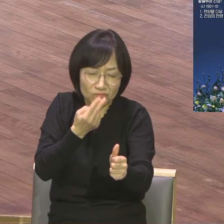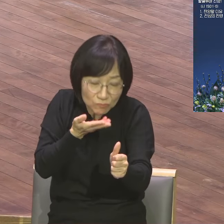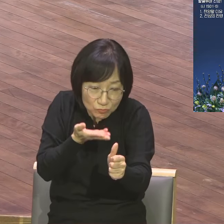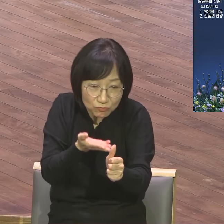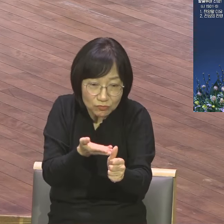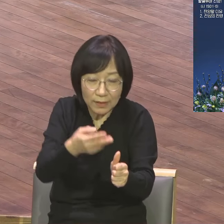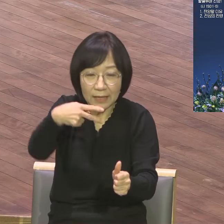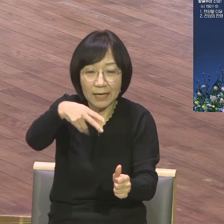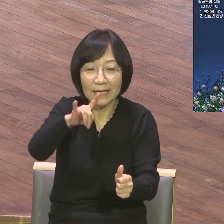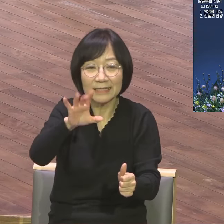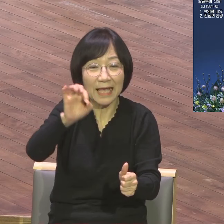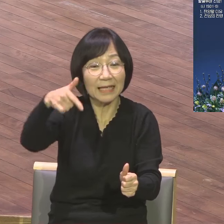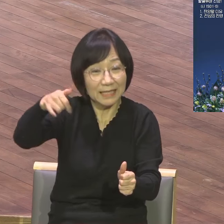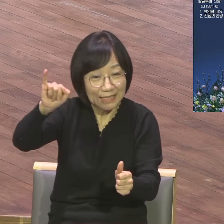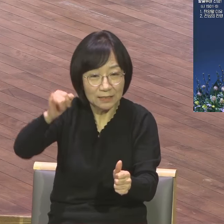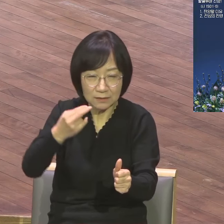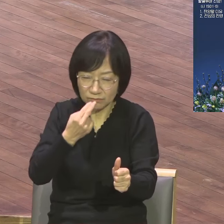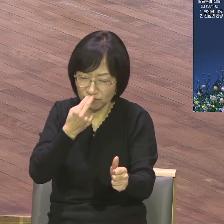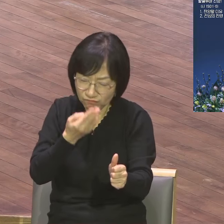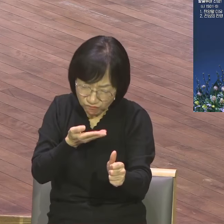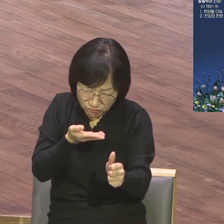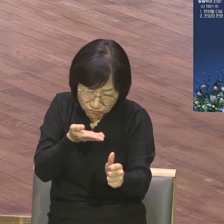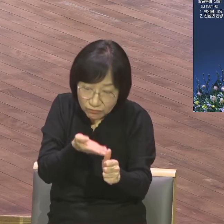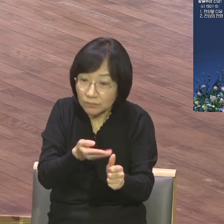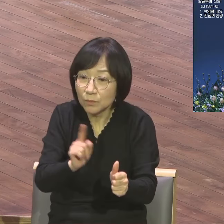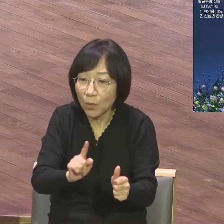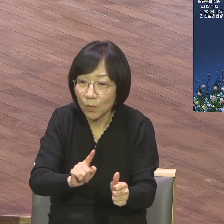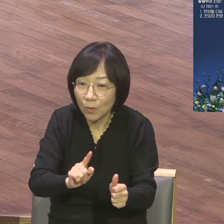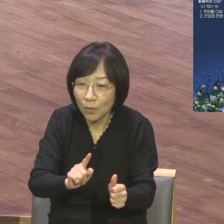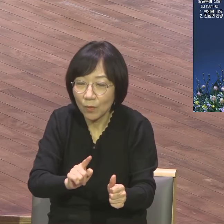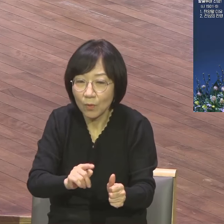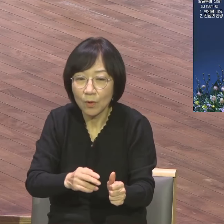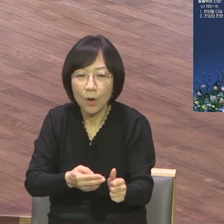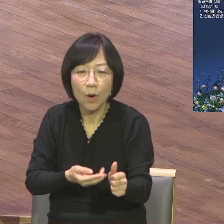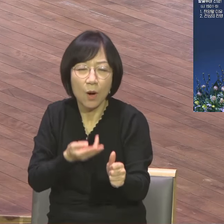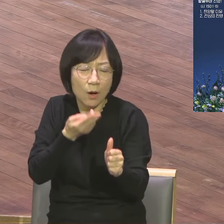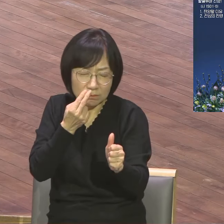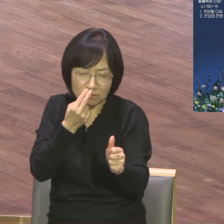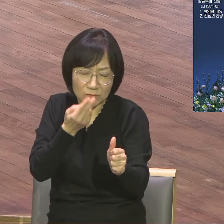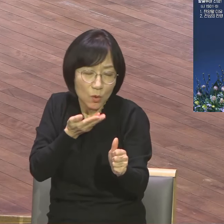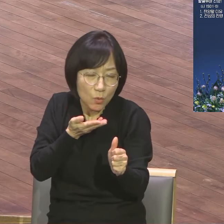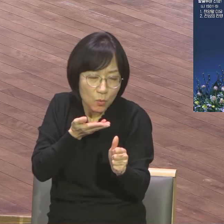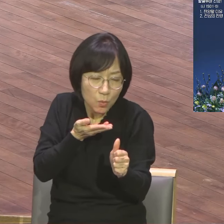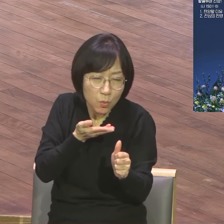생기 이 말은요 이 생기는 숨결이에요. 숨결.